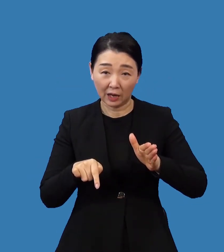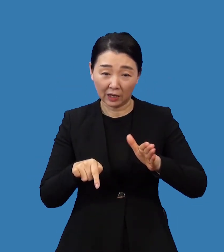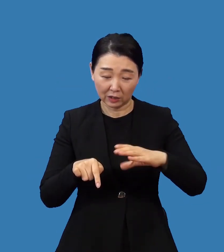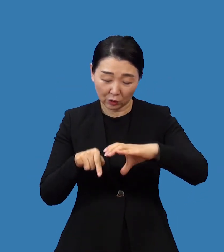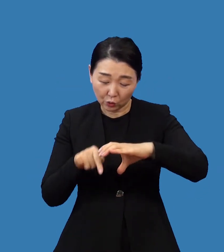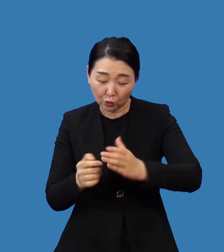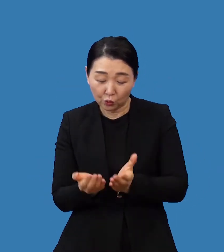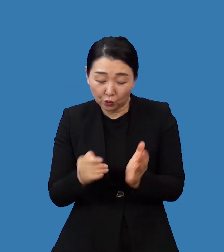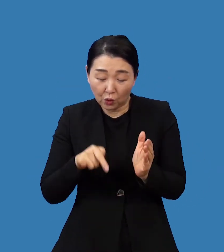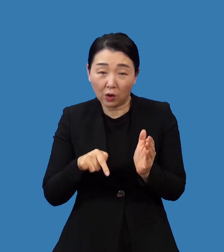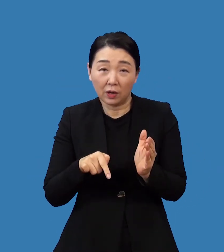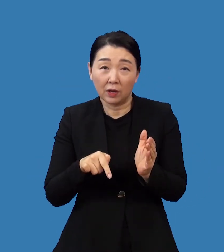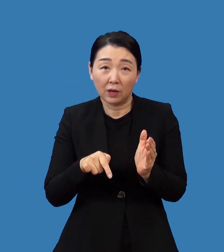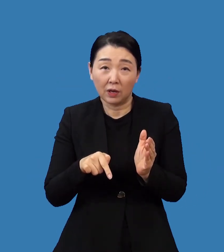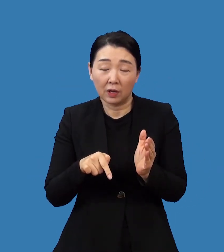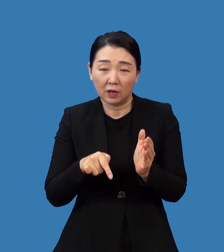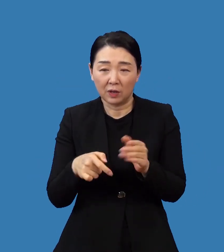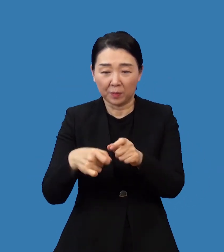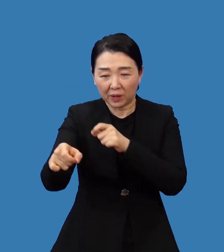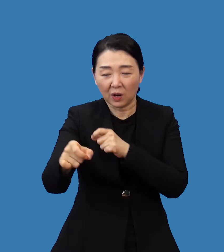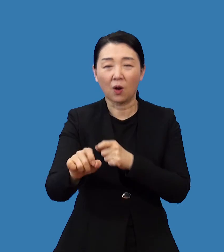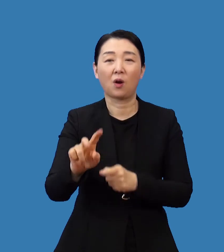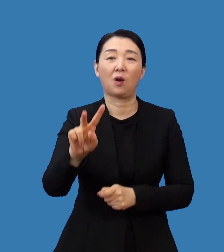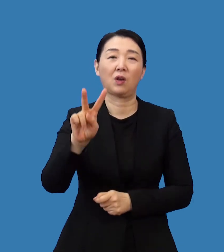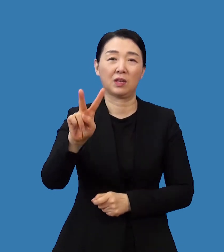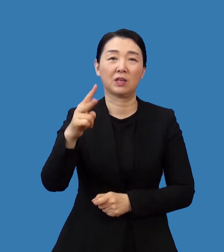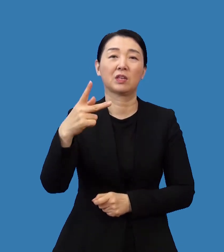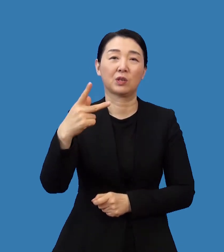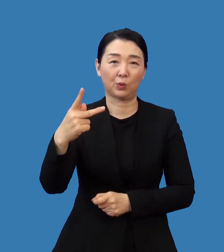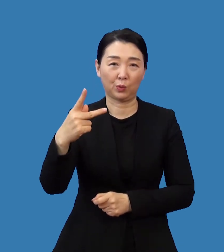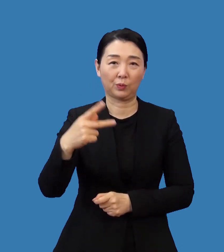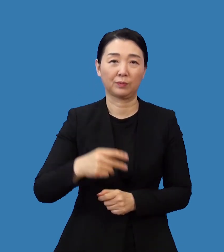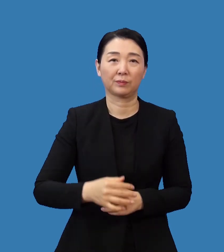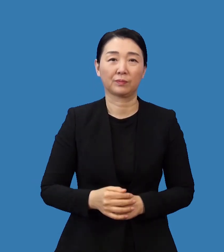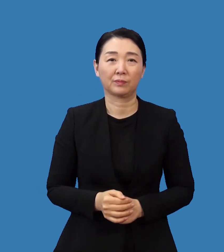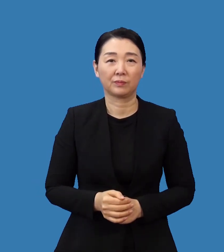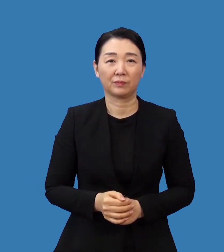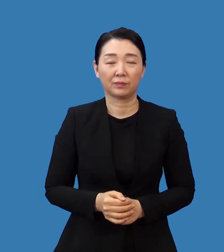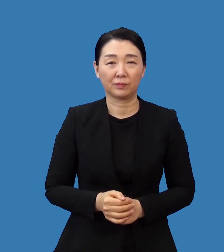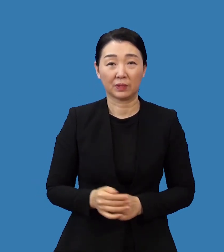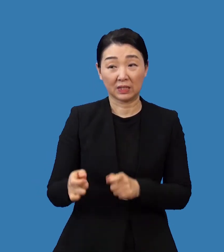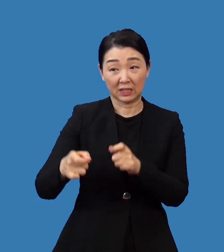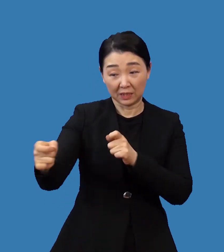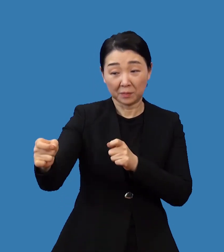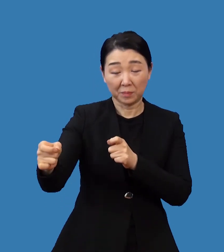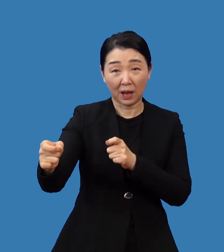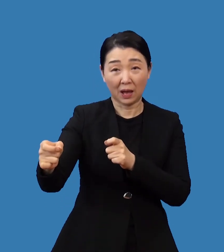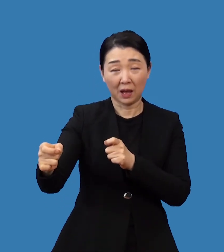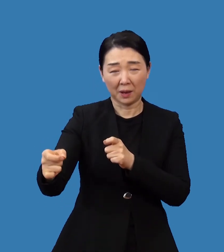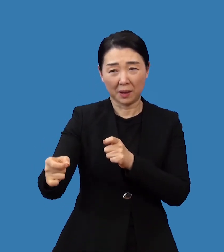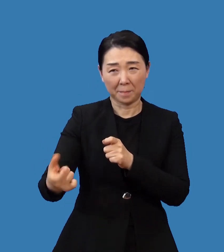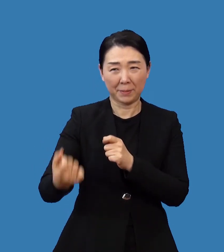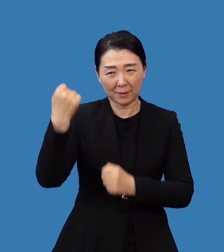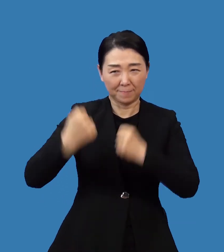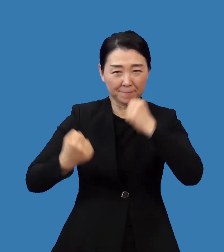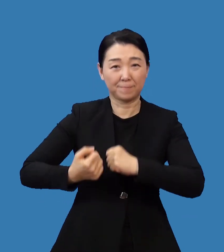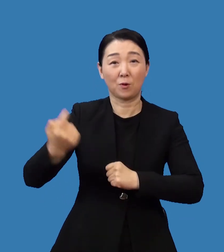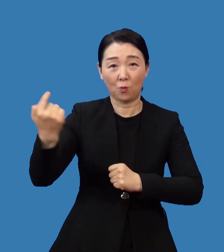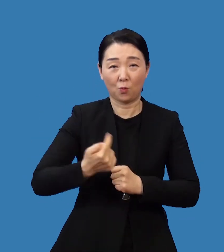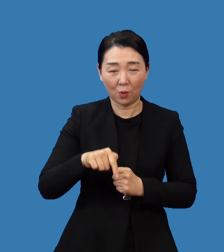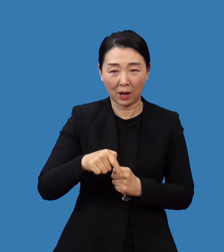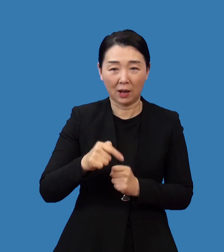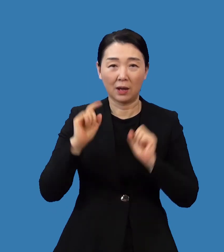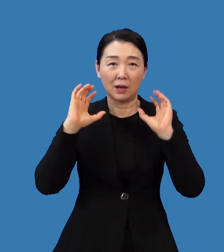동굴까지 2km가 조금 더 됩니다. 자, 그 거리를 그들은 빨리 달려와